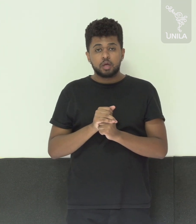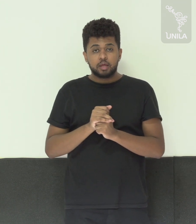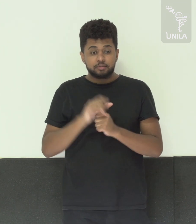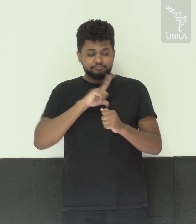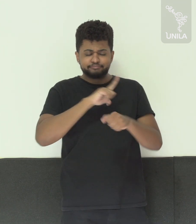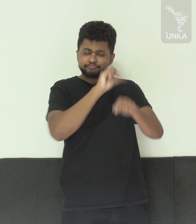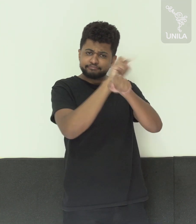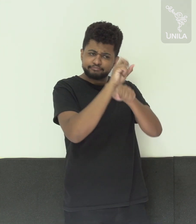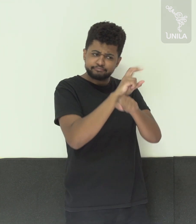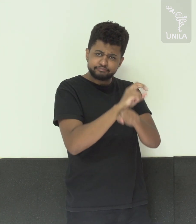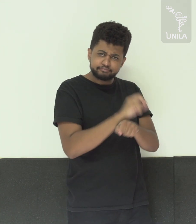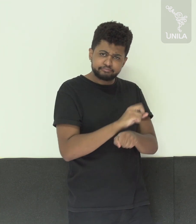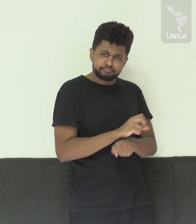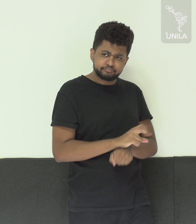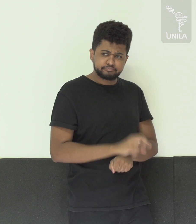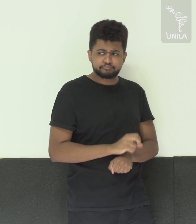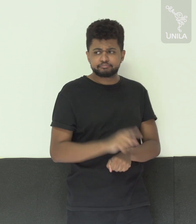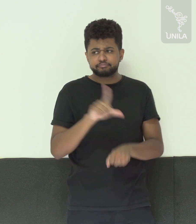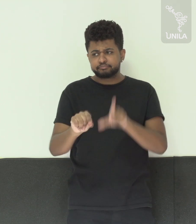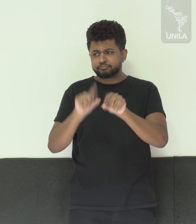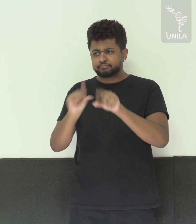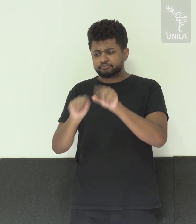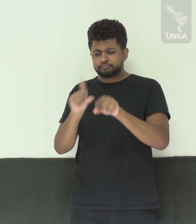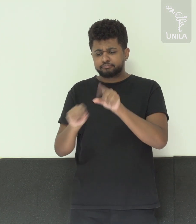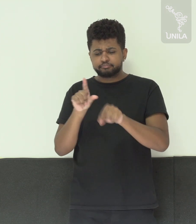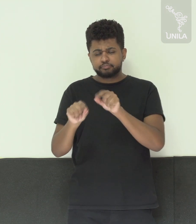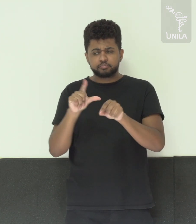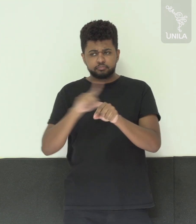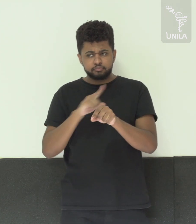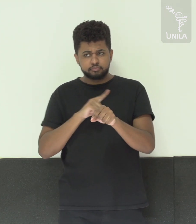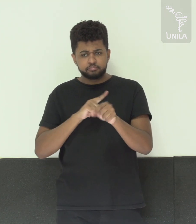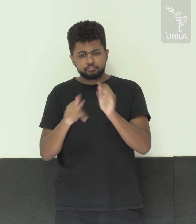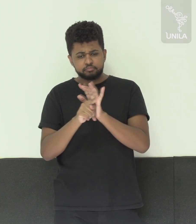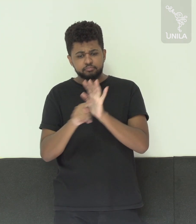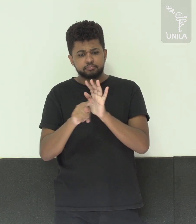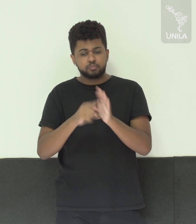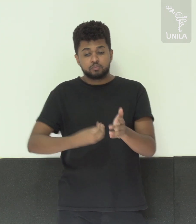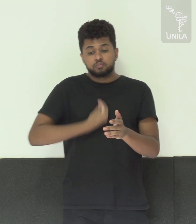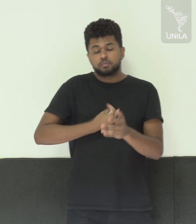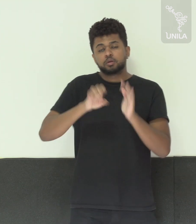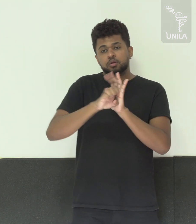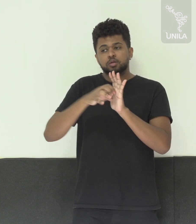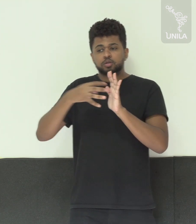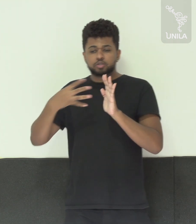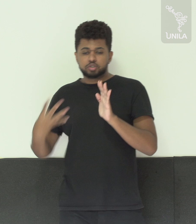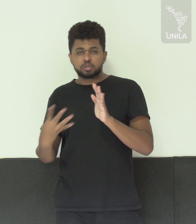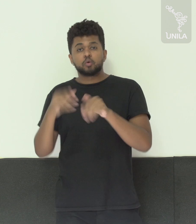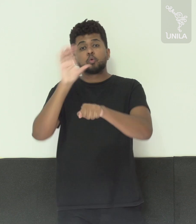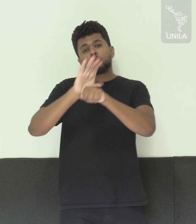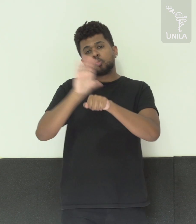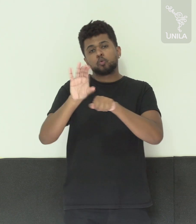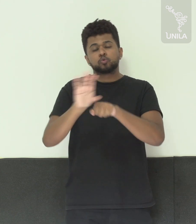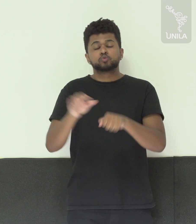Ofertam vagas para a seleção de alunos regida pelo presente edital os seguintes